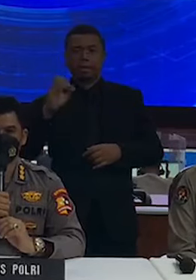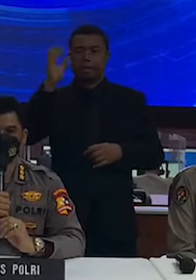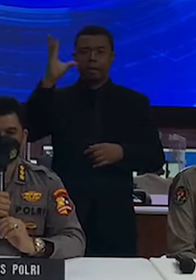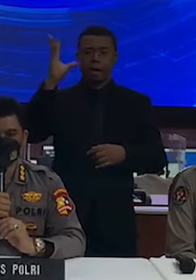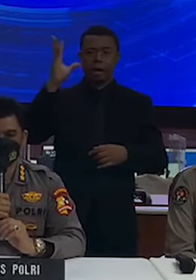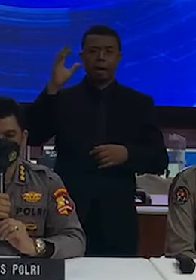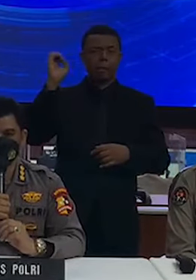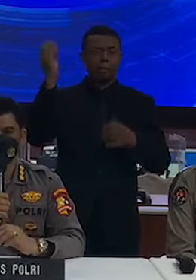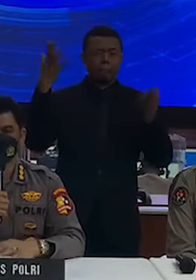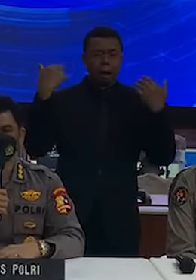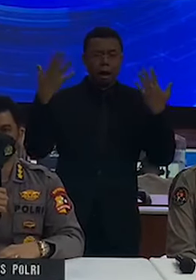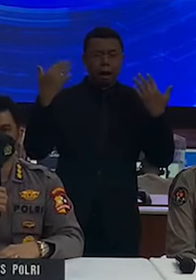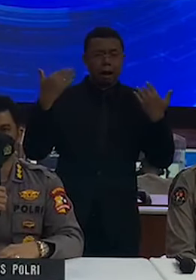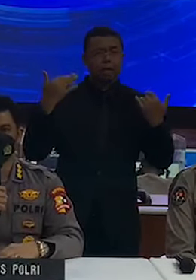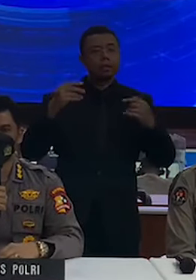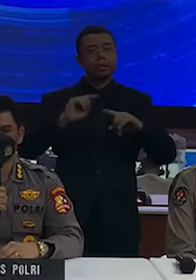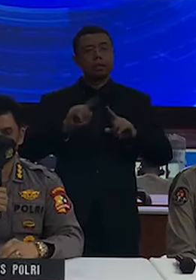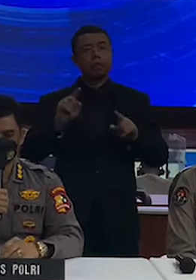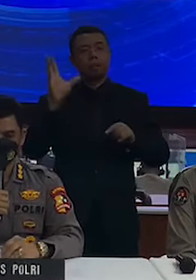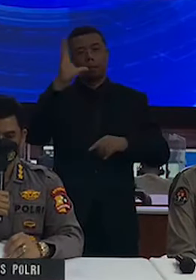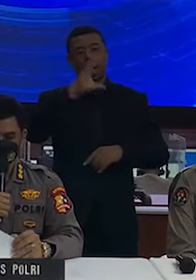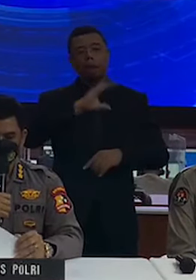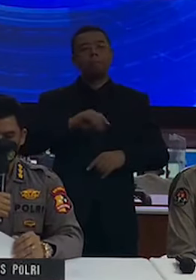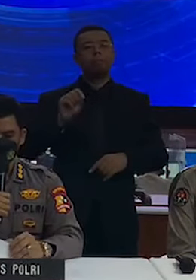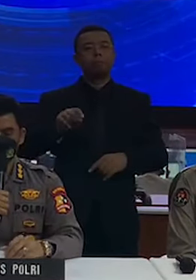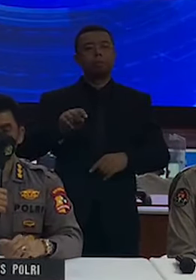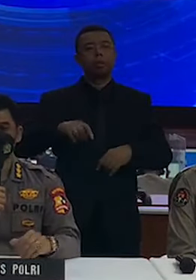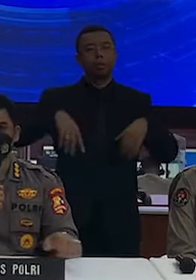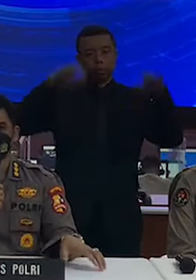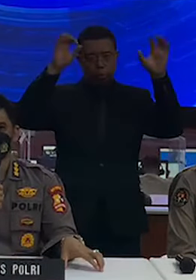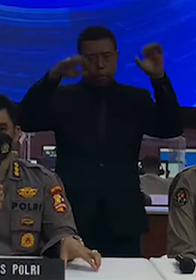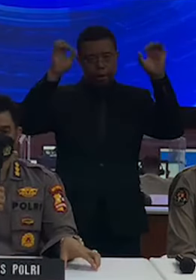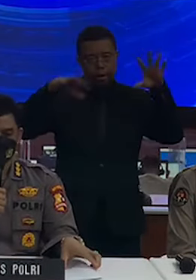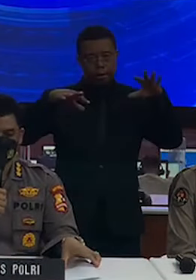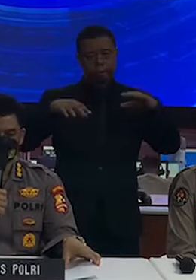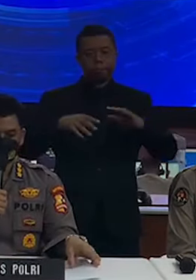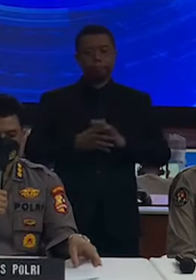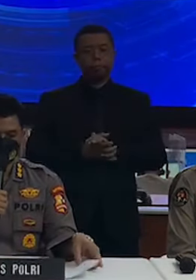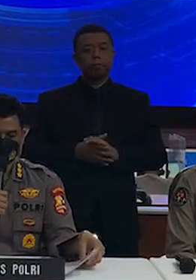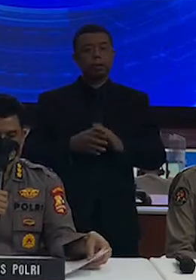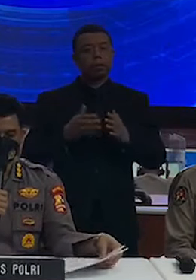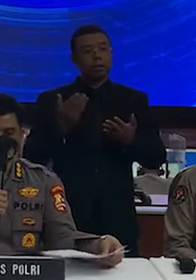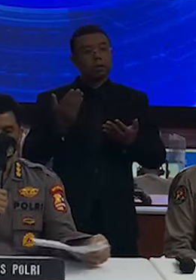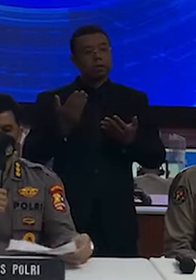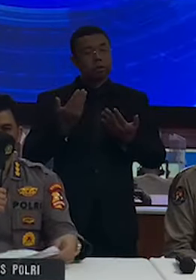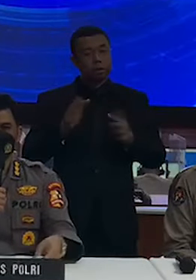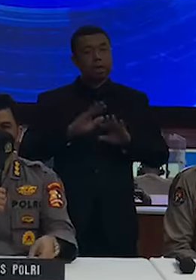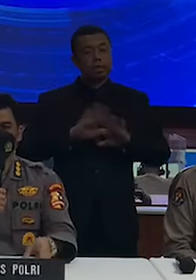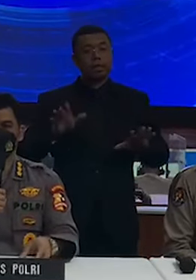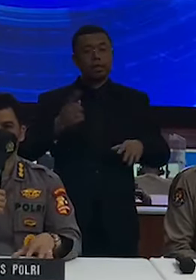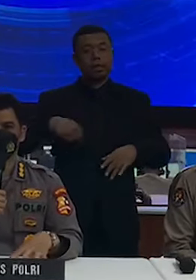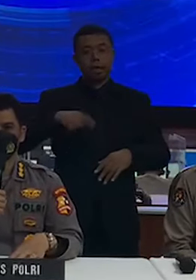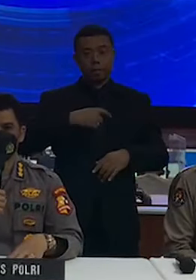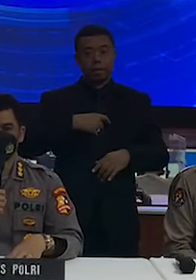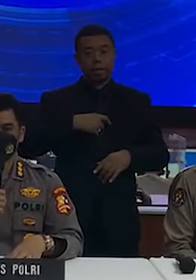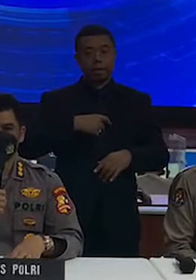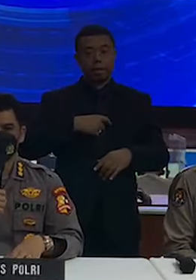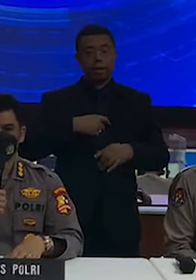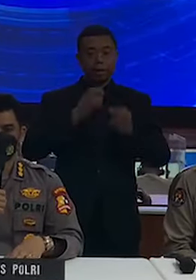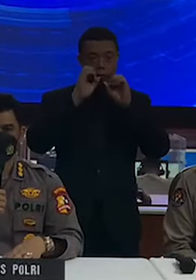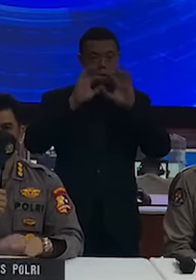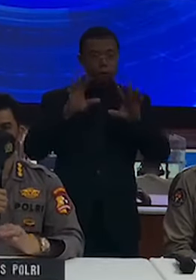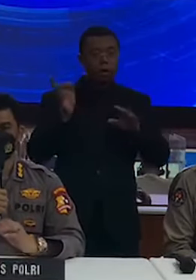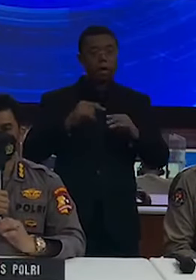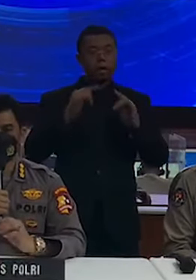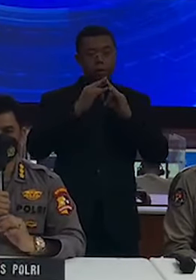hari itu panas terik dan di malam hari terjadi hujan. Demikian dari kami